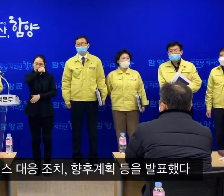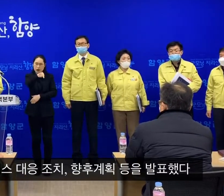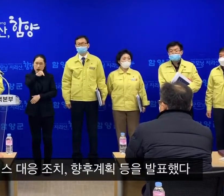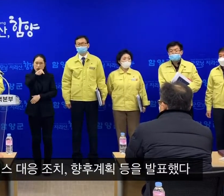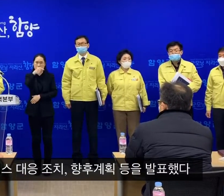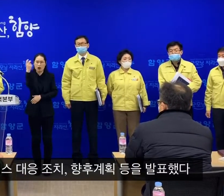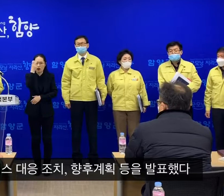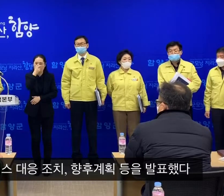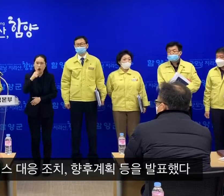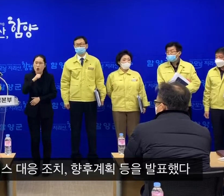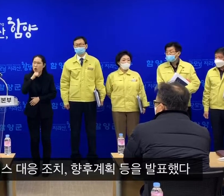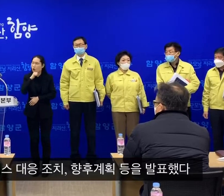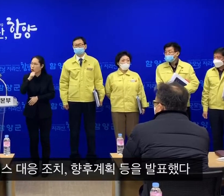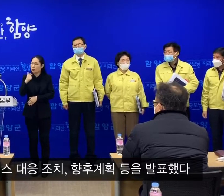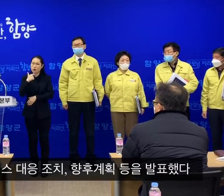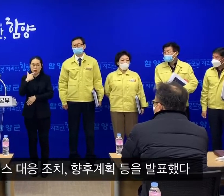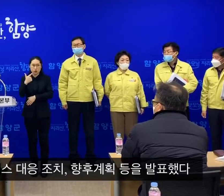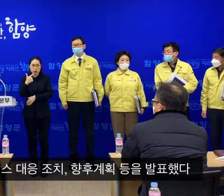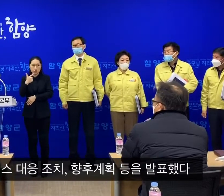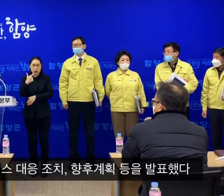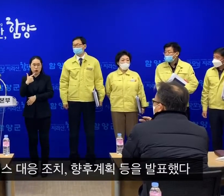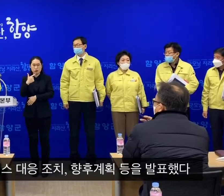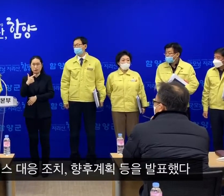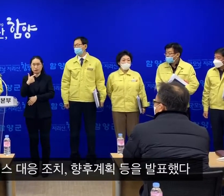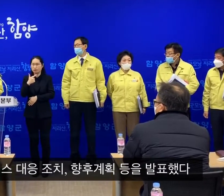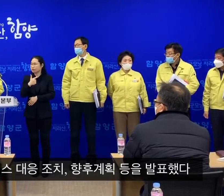채취하고 채취한다면 5-6분 걸리죠.